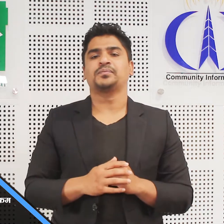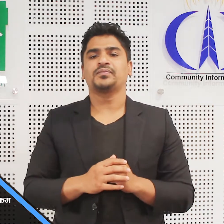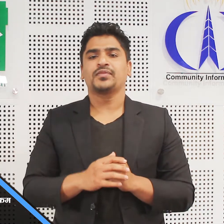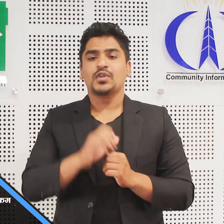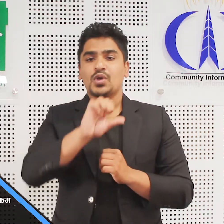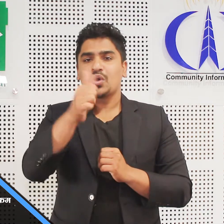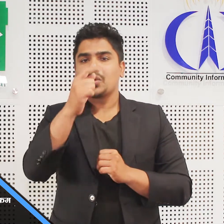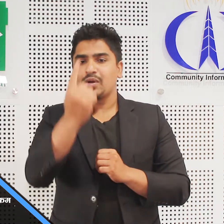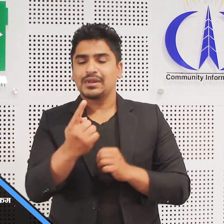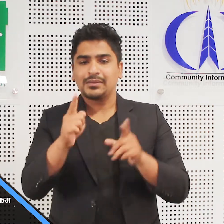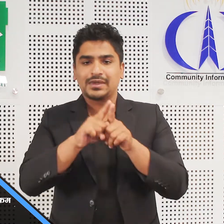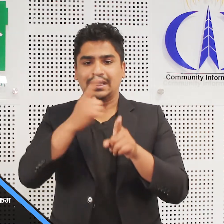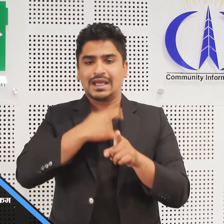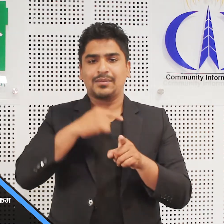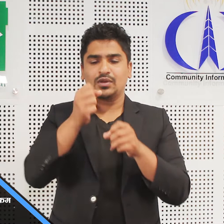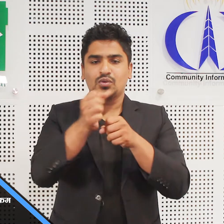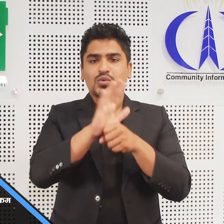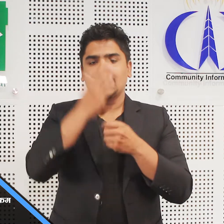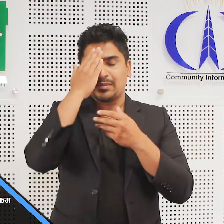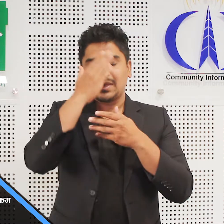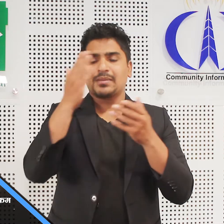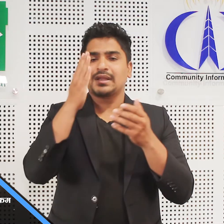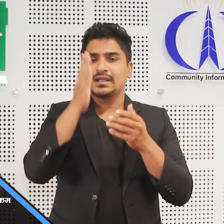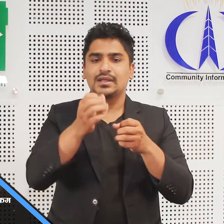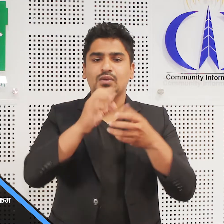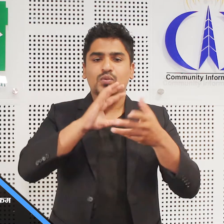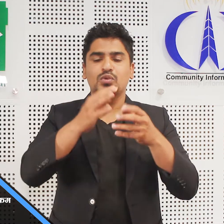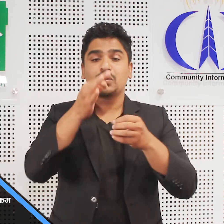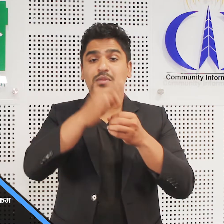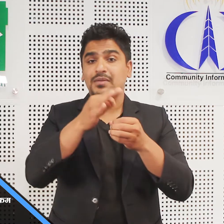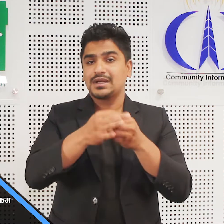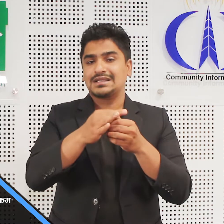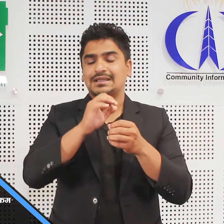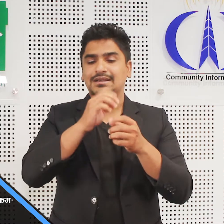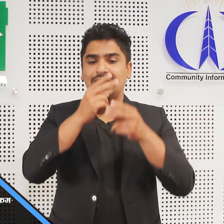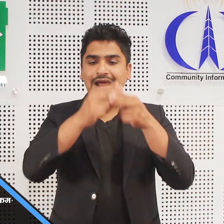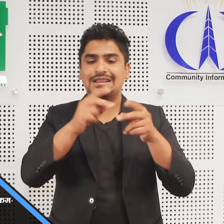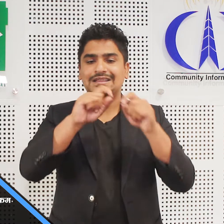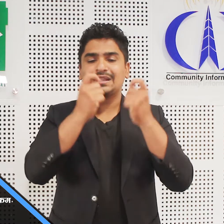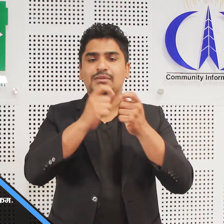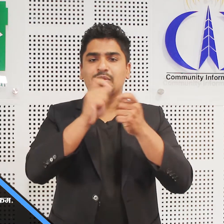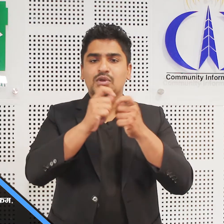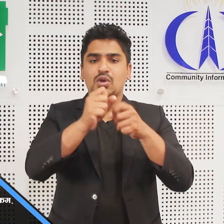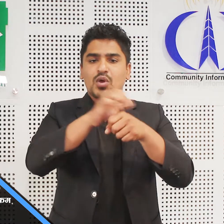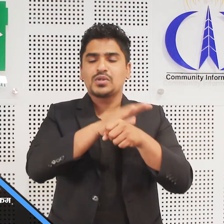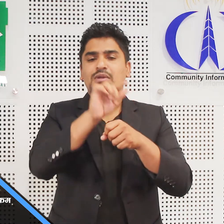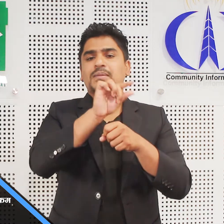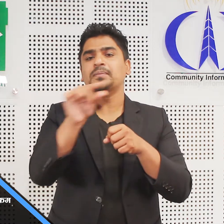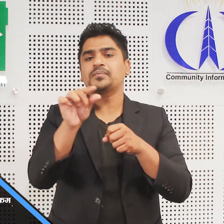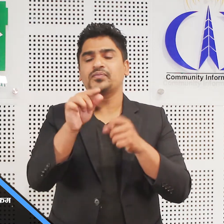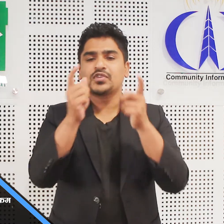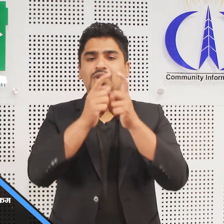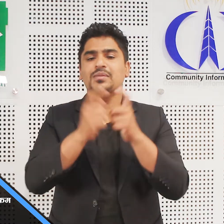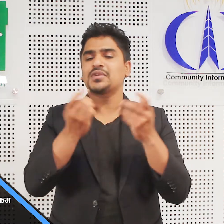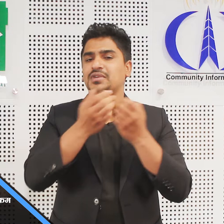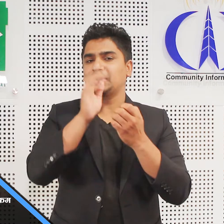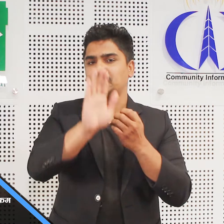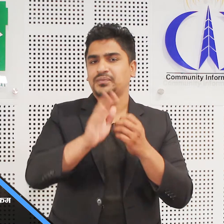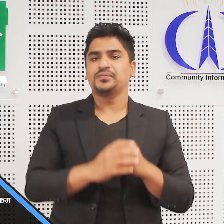01-5260-64 फोन गरेर लिइएको निर्देशन अनुसार रेकर्ड गराउन सक्नुहुनेछ। अर्को हप्ता पनि हामीले कोरोना महामारीले उद्योग